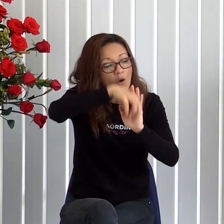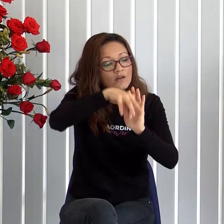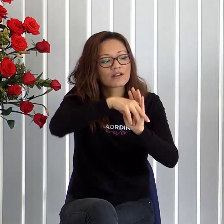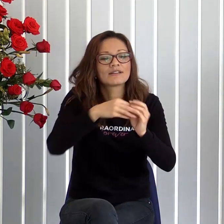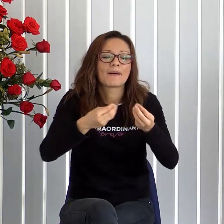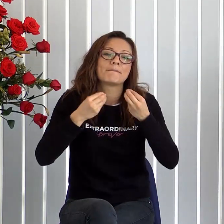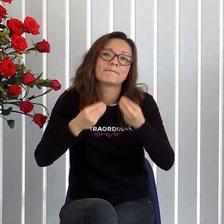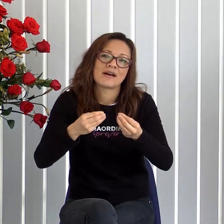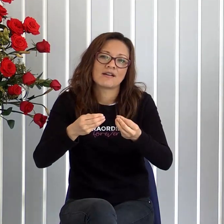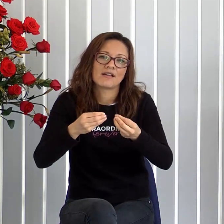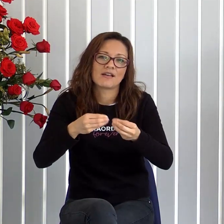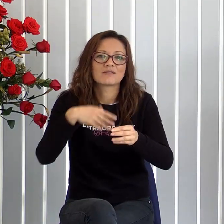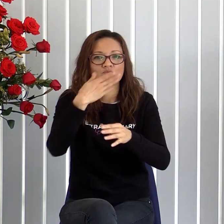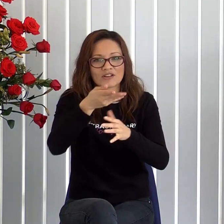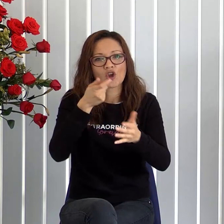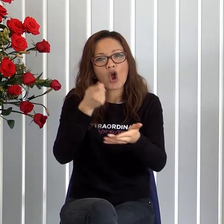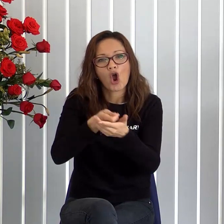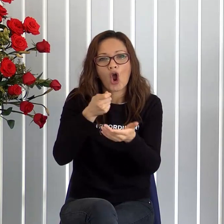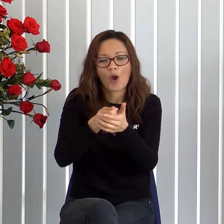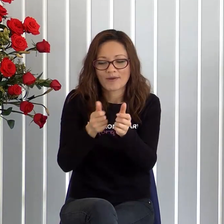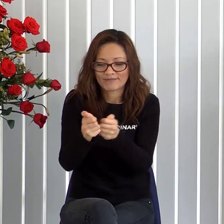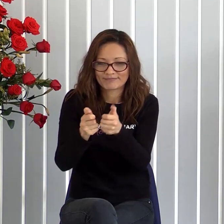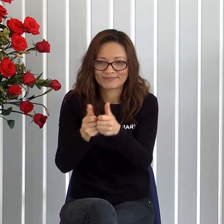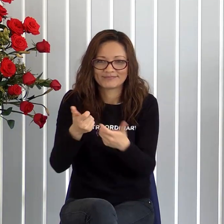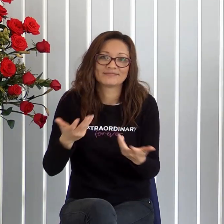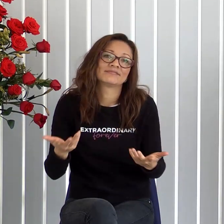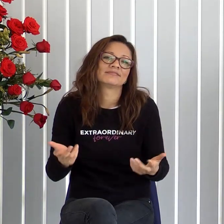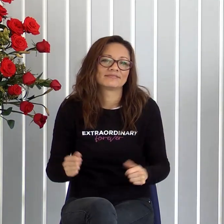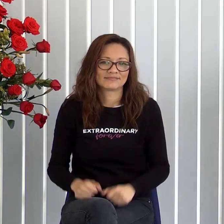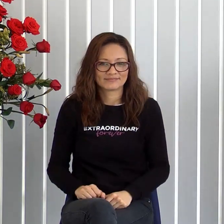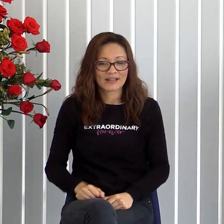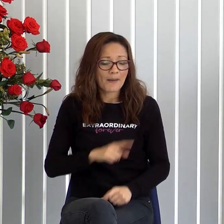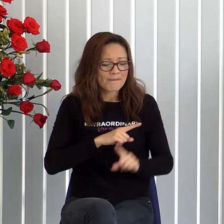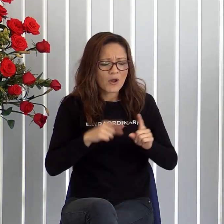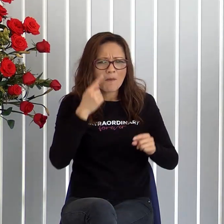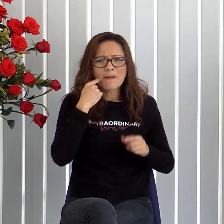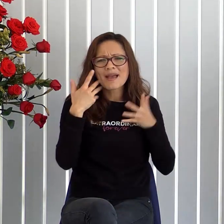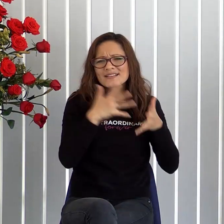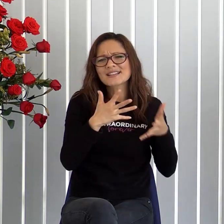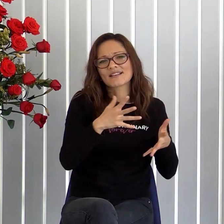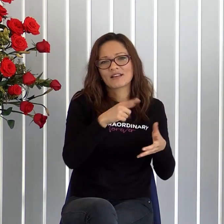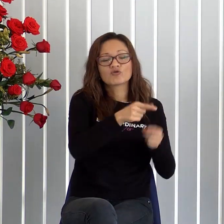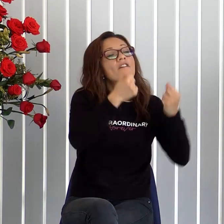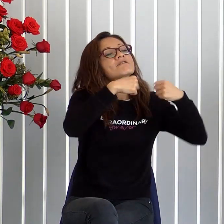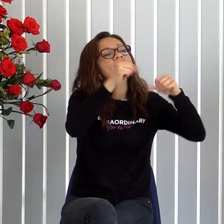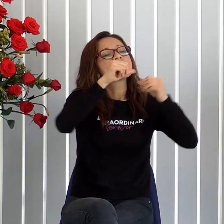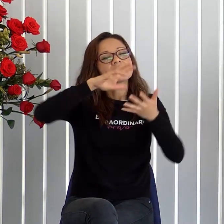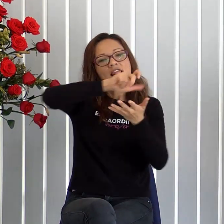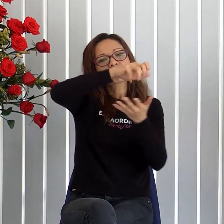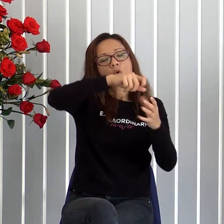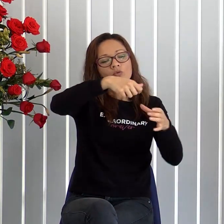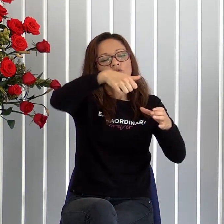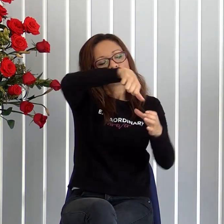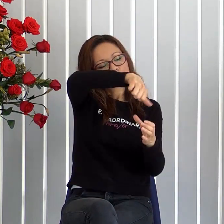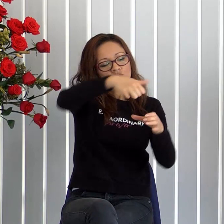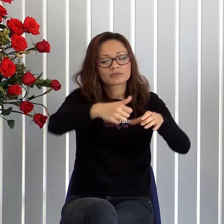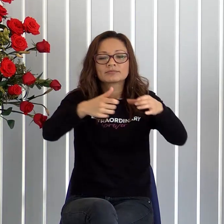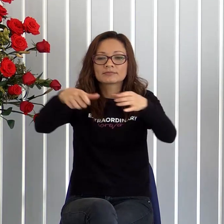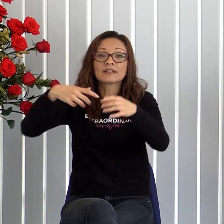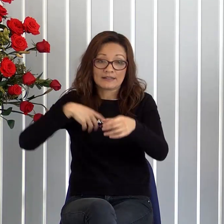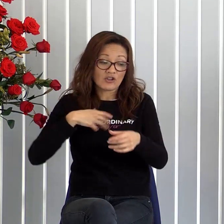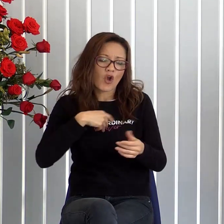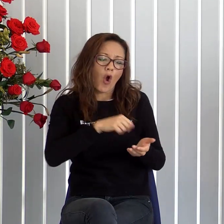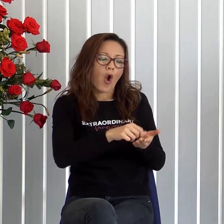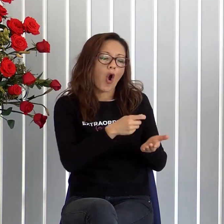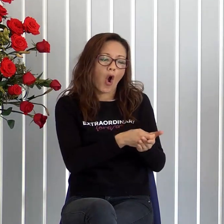limonada que el servirle un tang de esos, un refresco. Pero es el juego del papá para que él